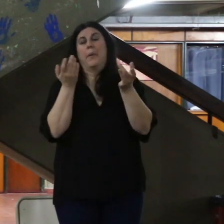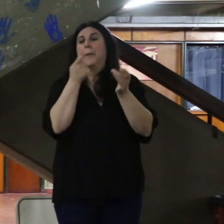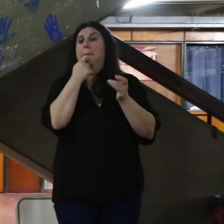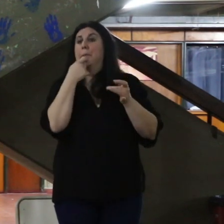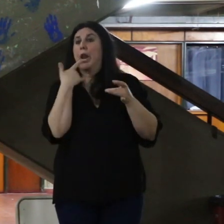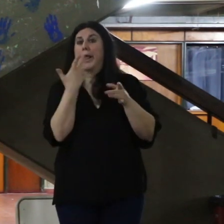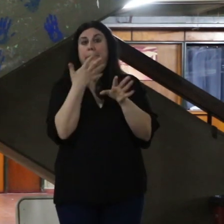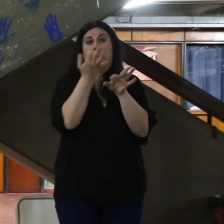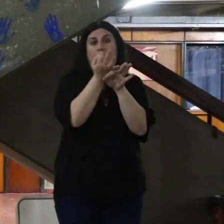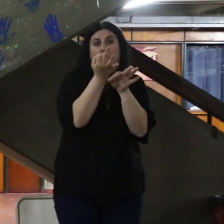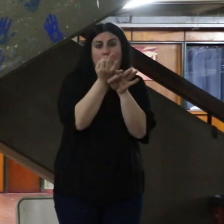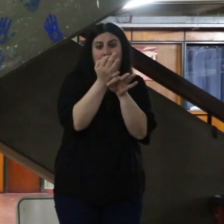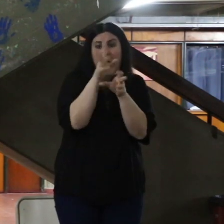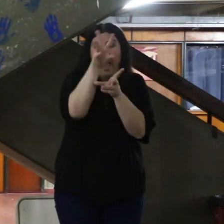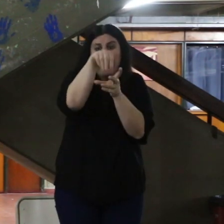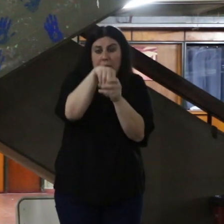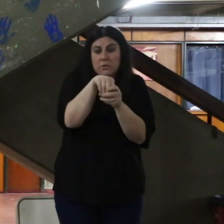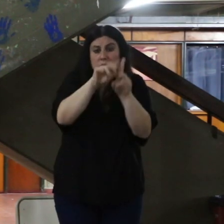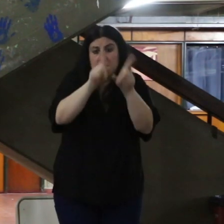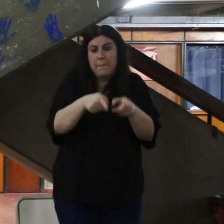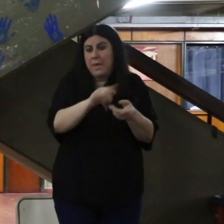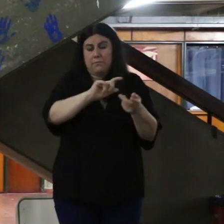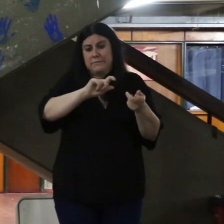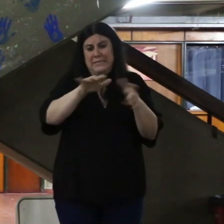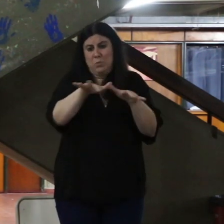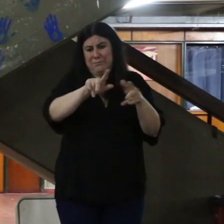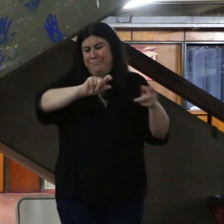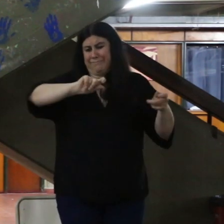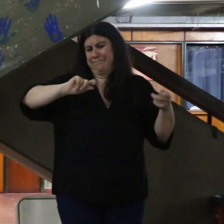porque sobre todo operó